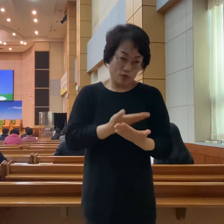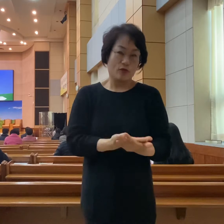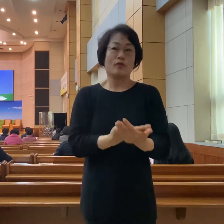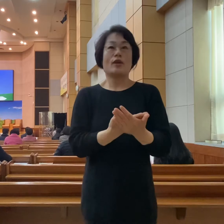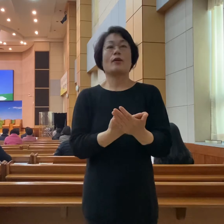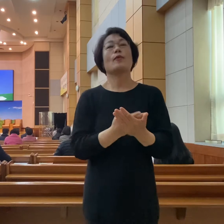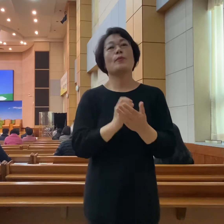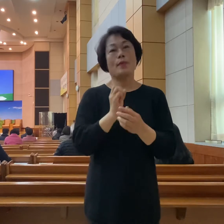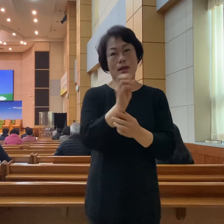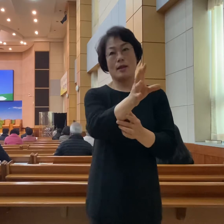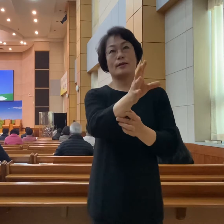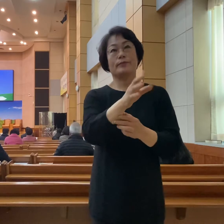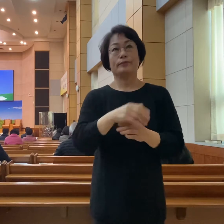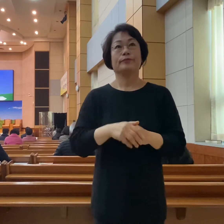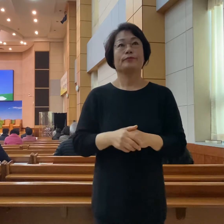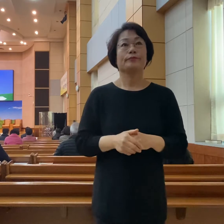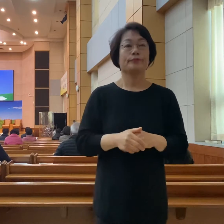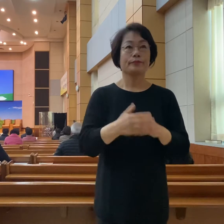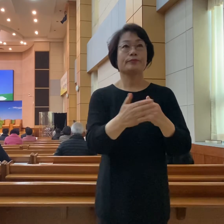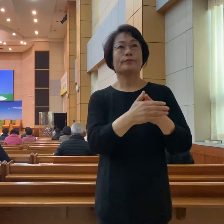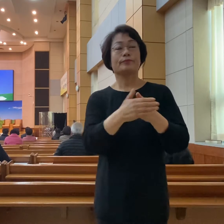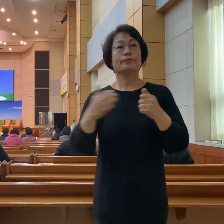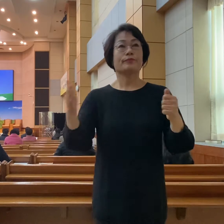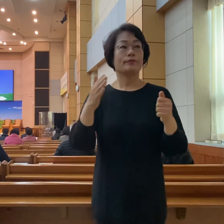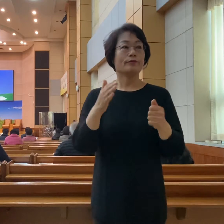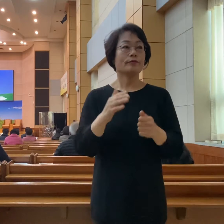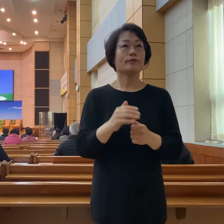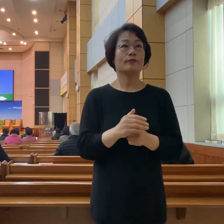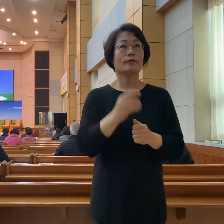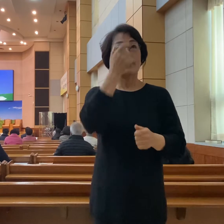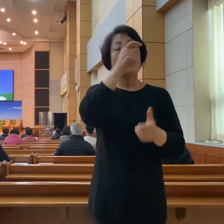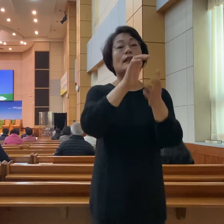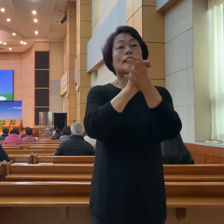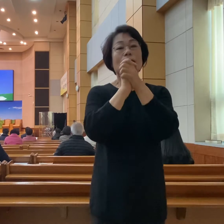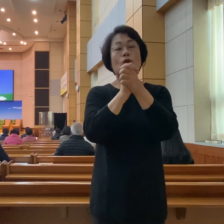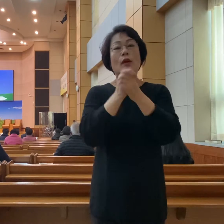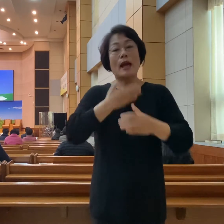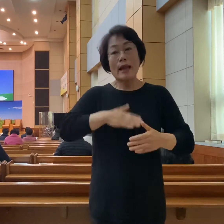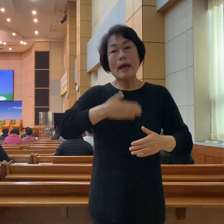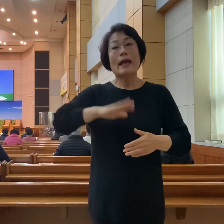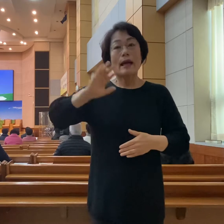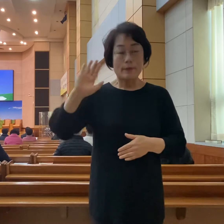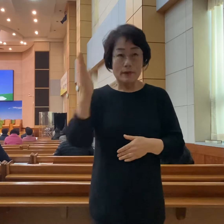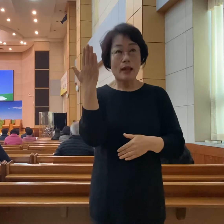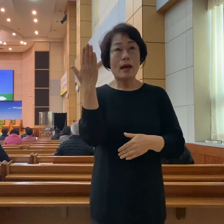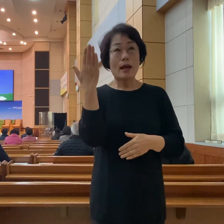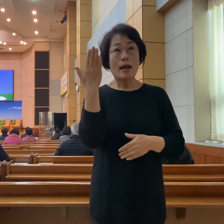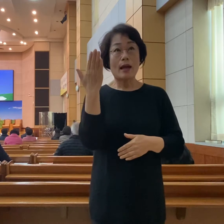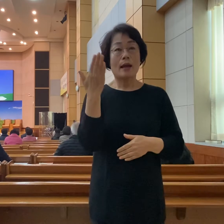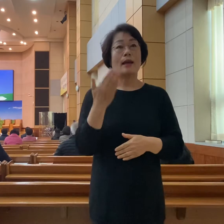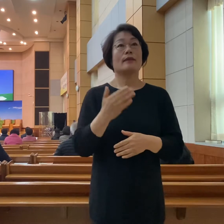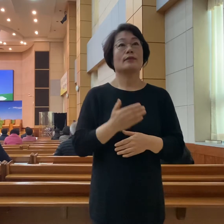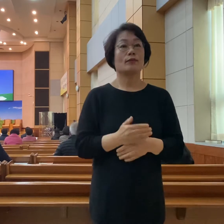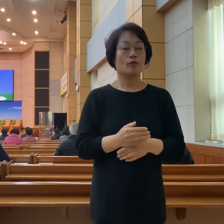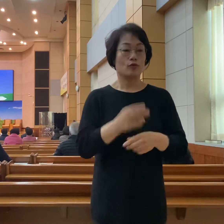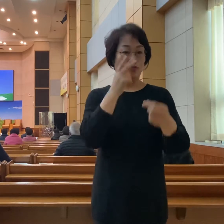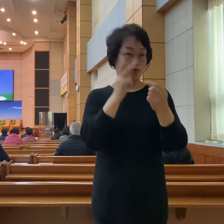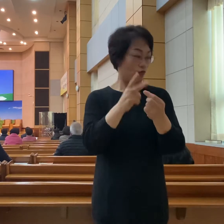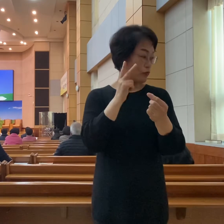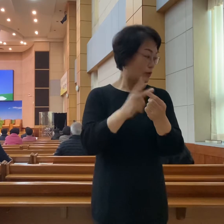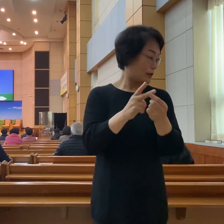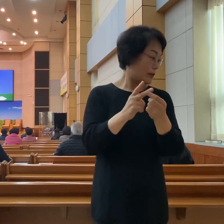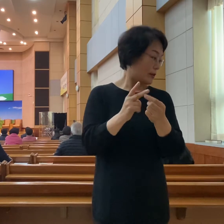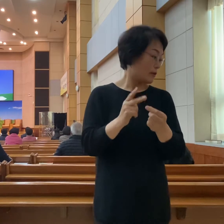것을 말씀하는 것인데, 그래서 기도를 알아야 합니다 라는 말씀 두